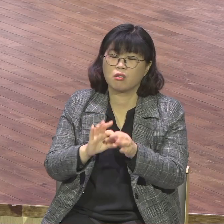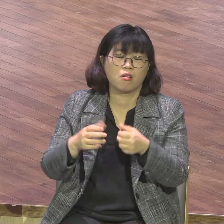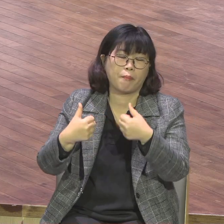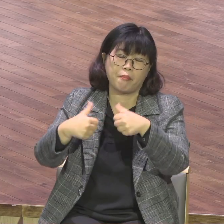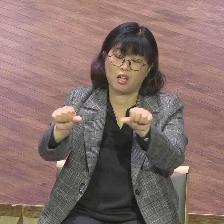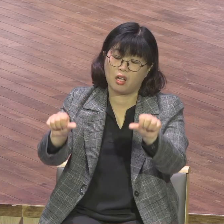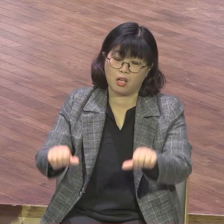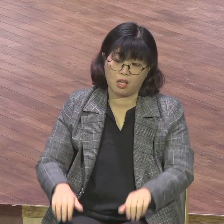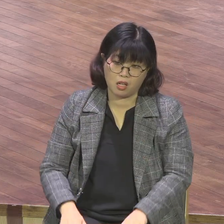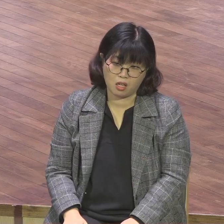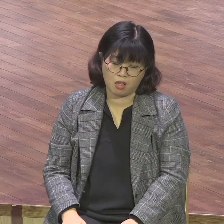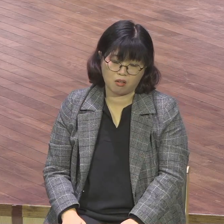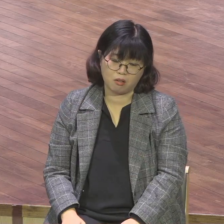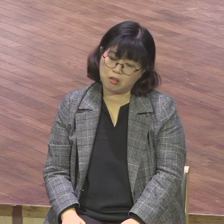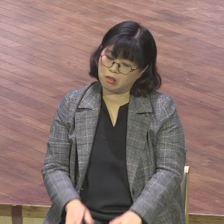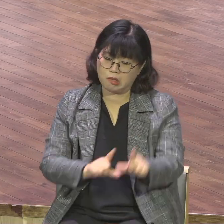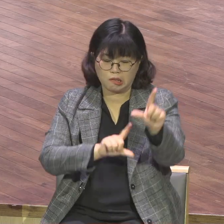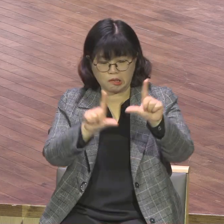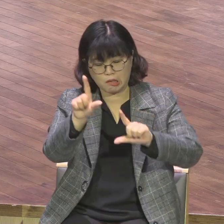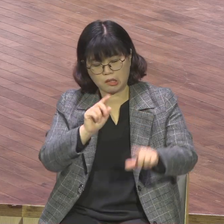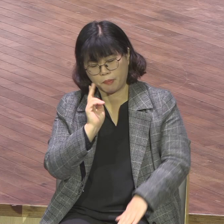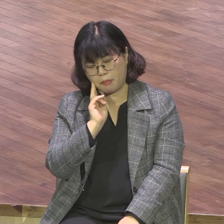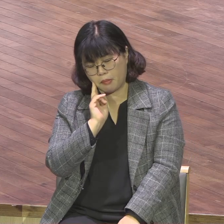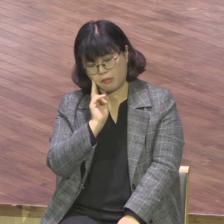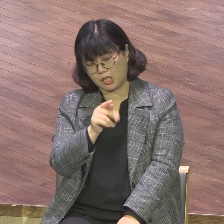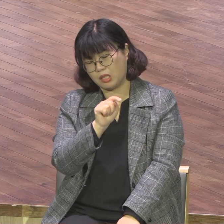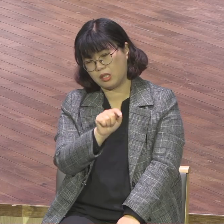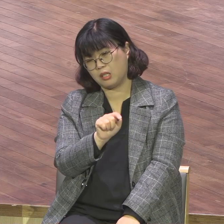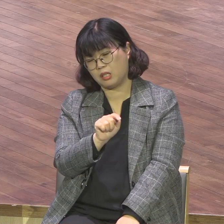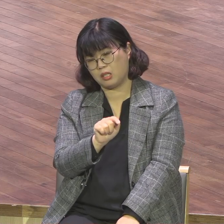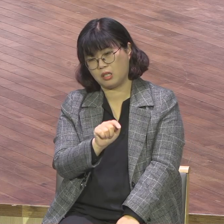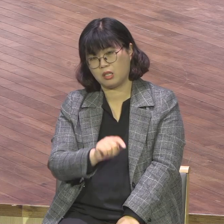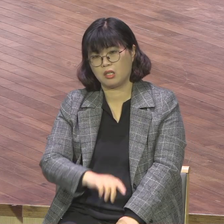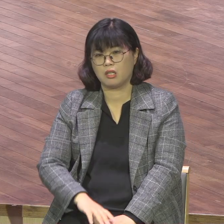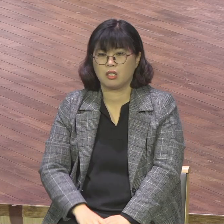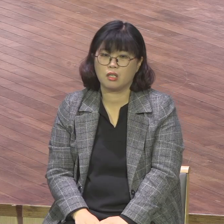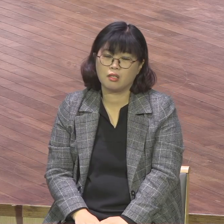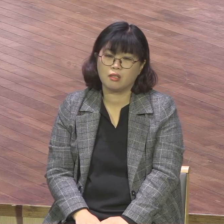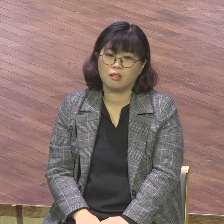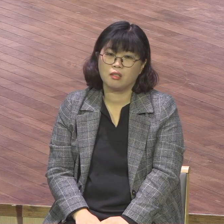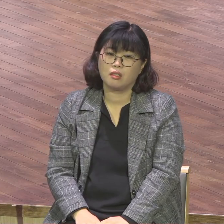비참한 관계로 전락하고 말았습니다.